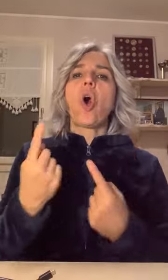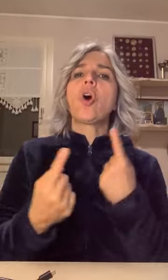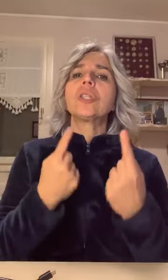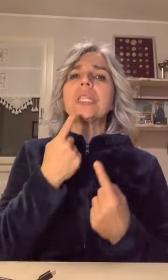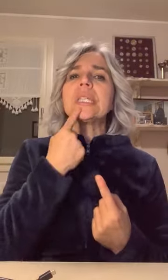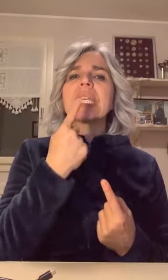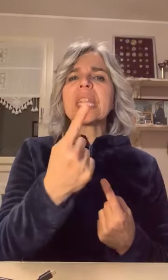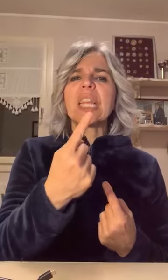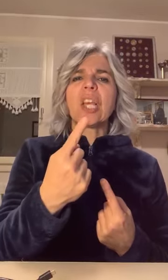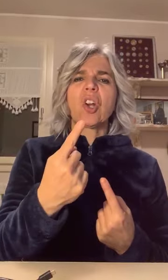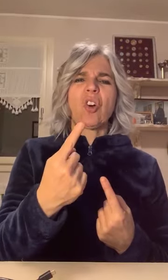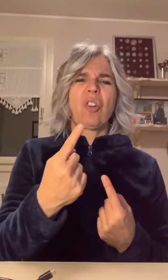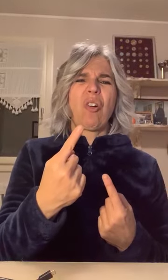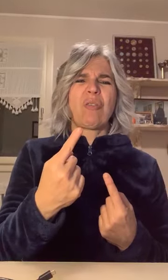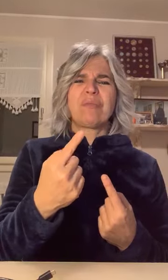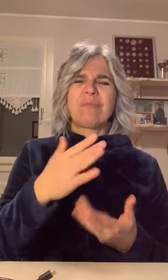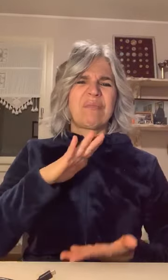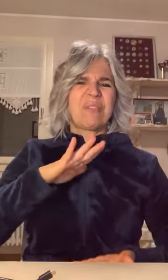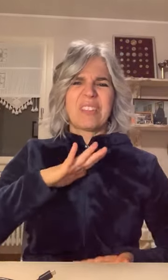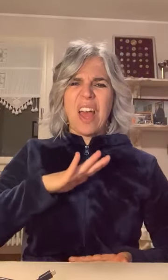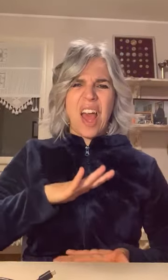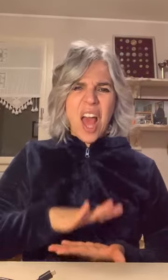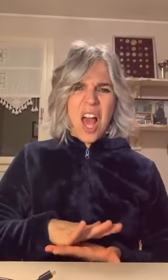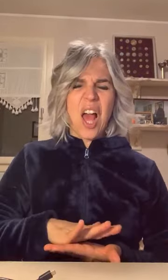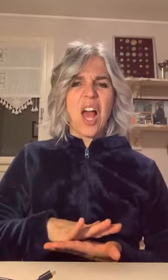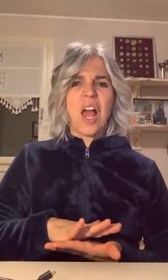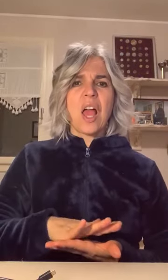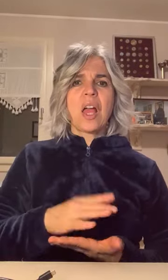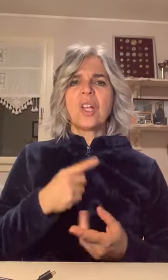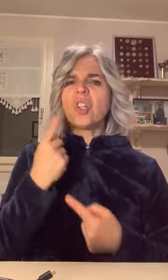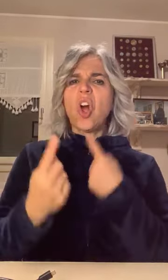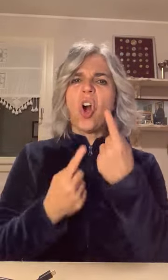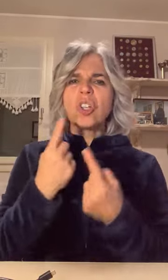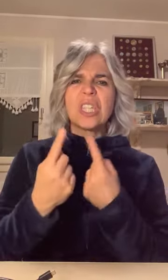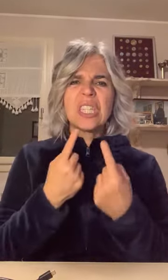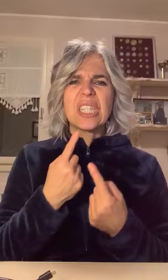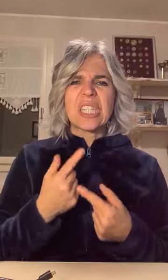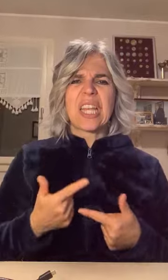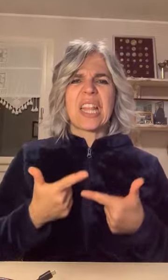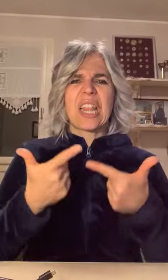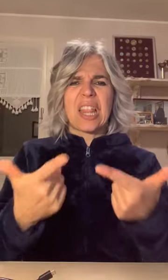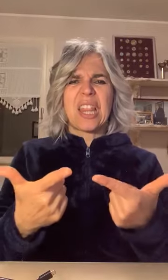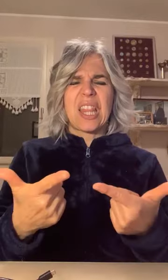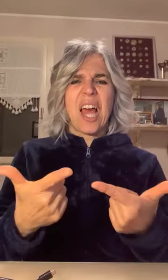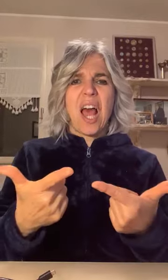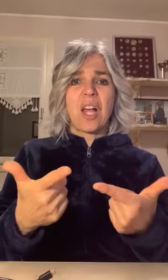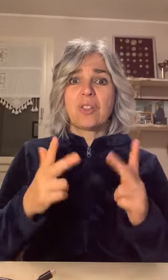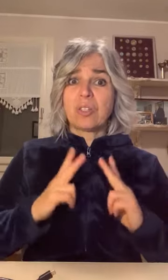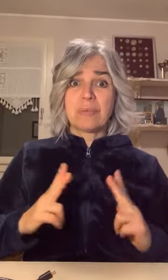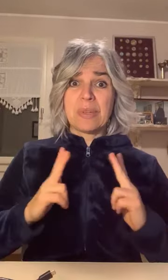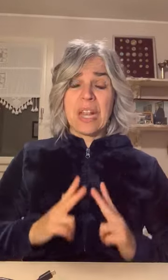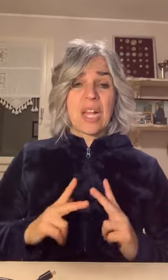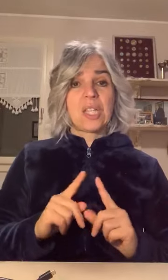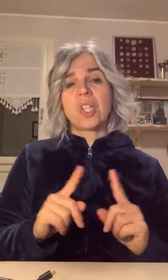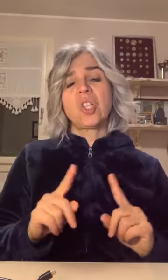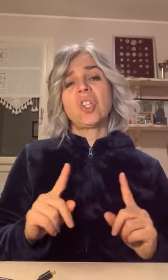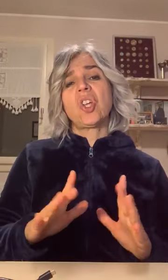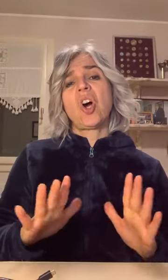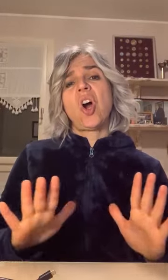confidare nel Signore. No, la scrittura dice che però tu non lo hai permesso, ma Signore, tu mi